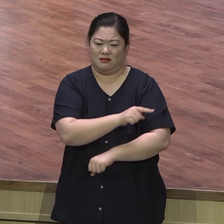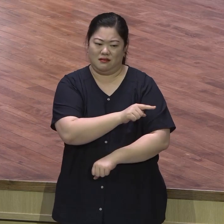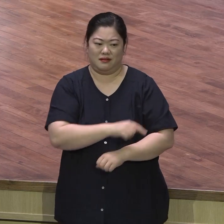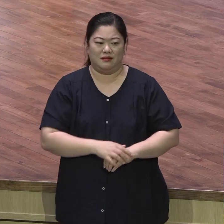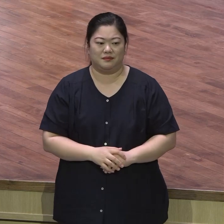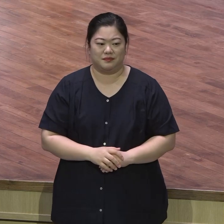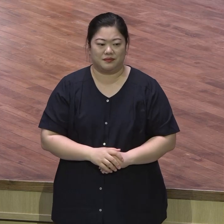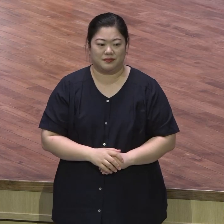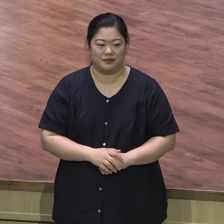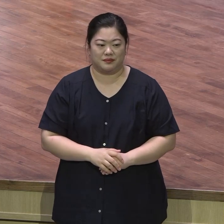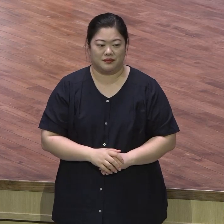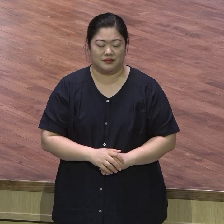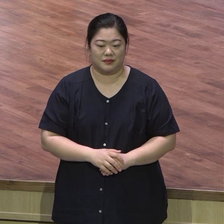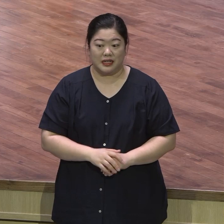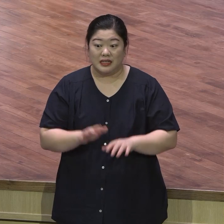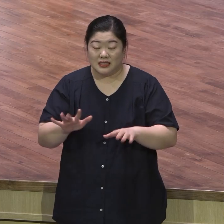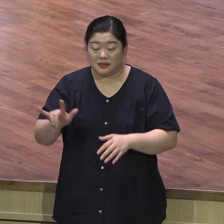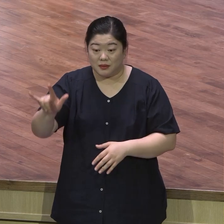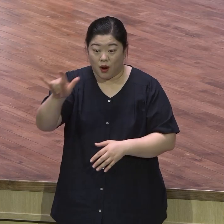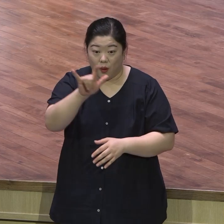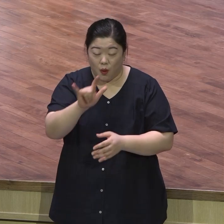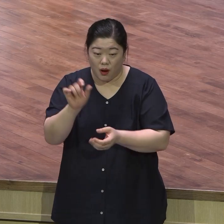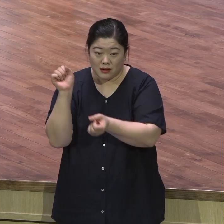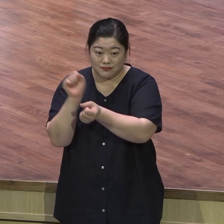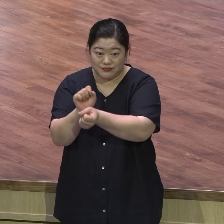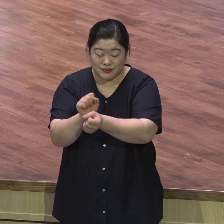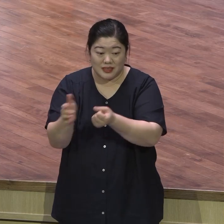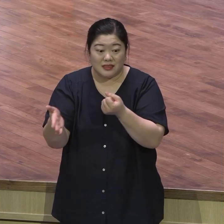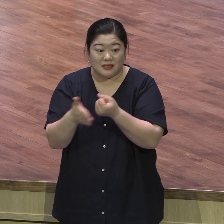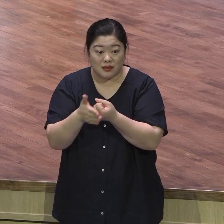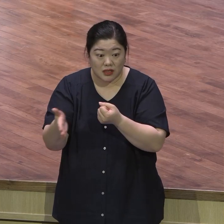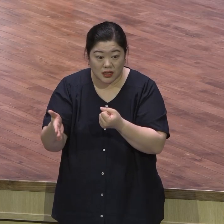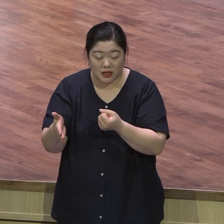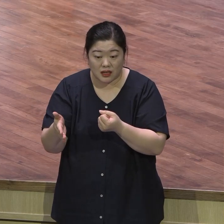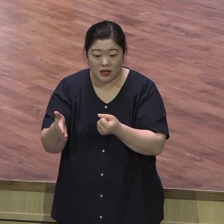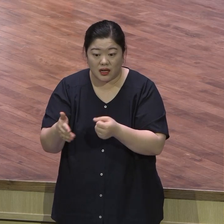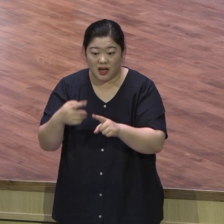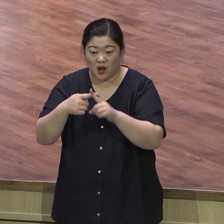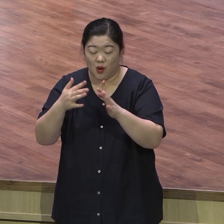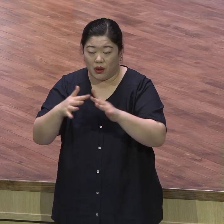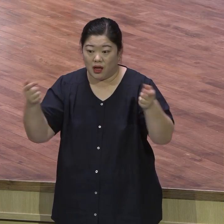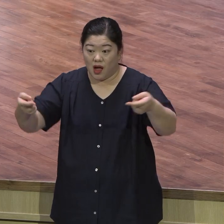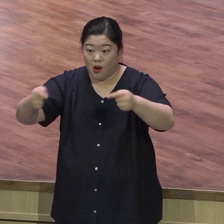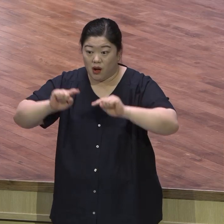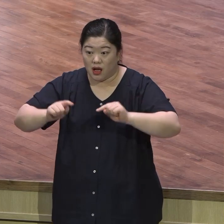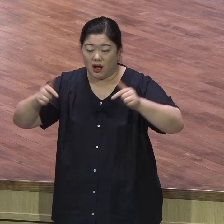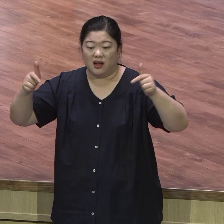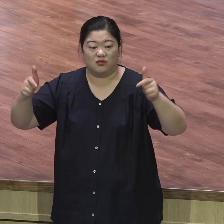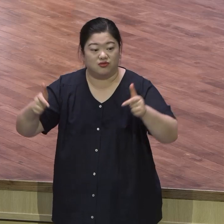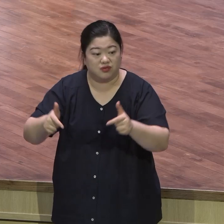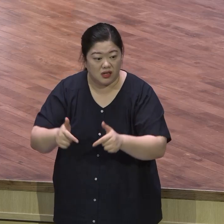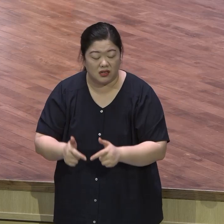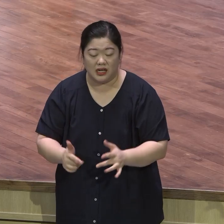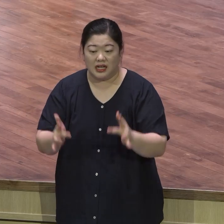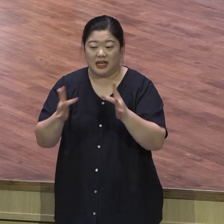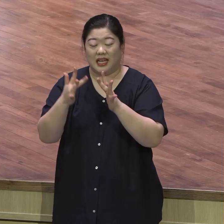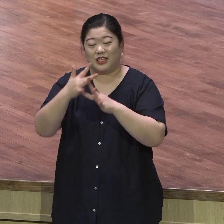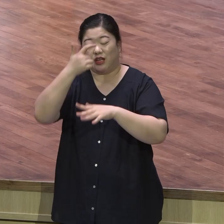현장 예배를 못 들여야 되니까요. 이걸 자꾸 이제 온단 예배가 길어지니까 묻어집니다. 하나님 앞에 나와서 예배하는 그